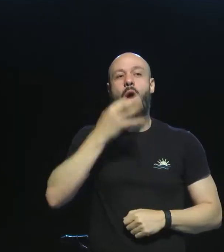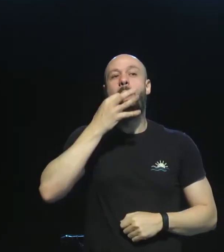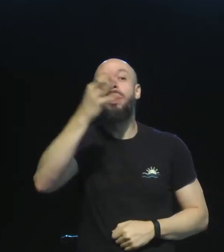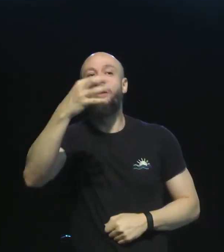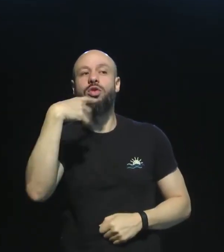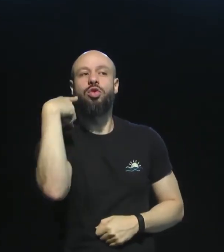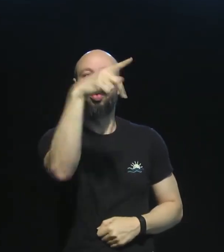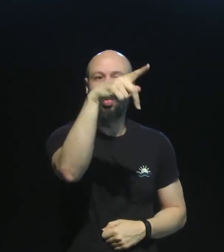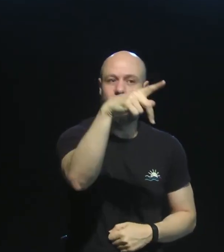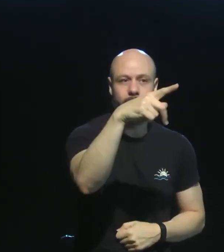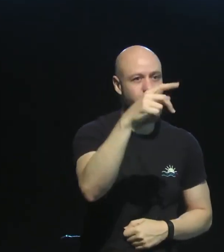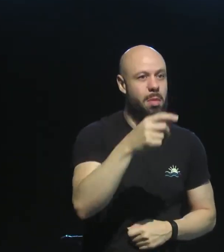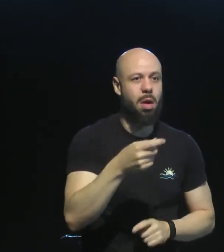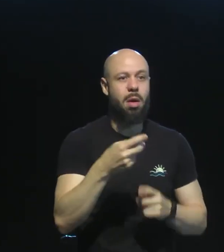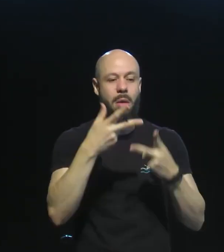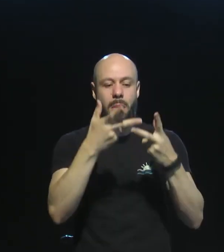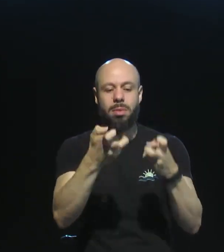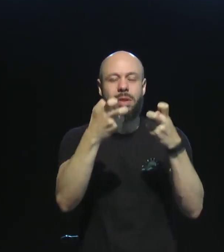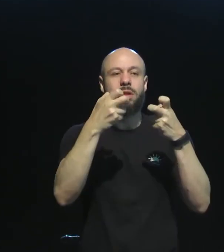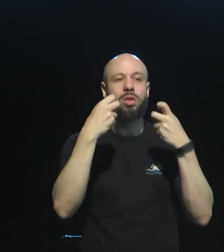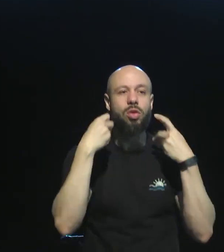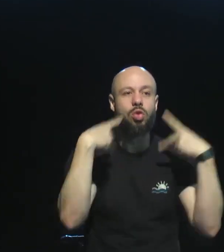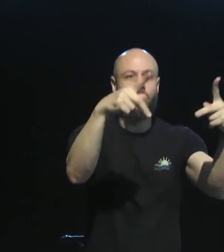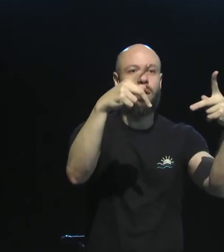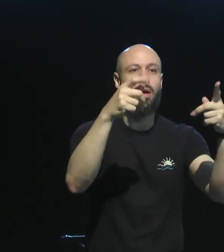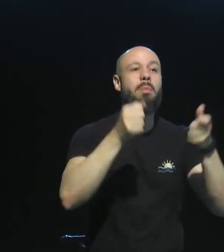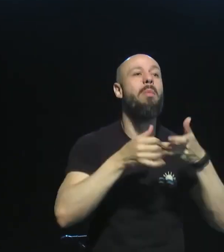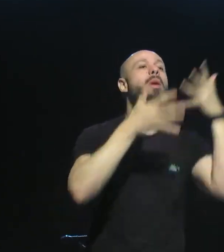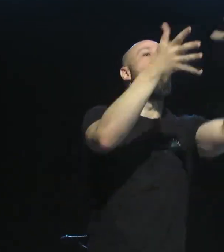perspectiva, como você vê as coisas. Não.